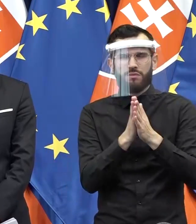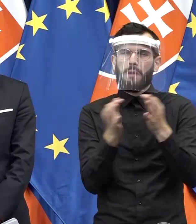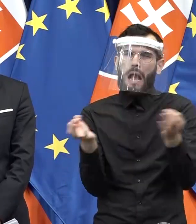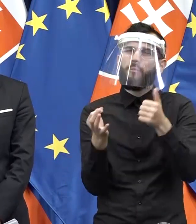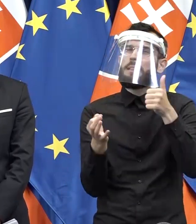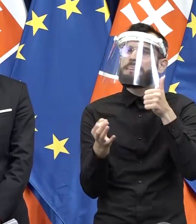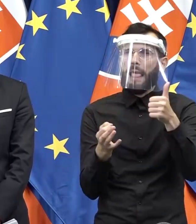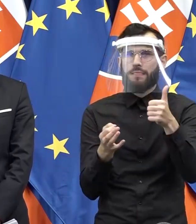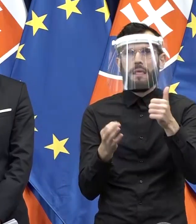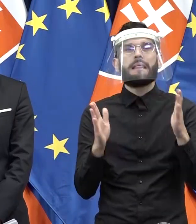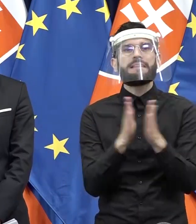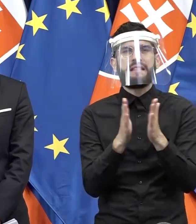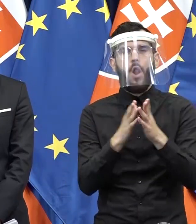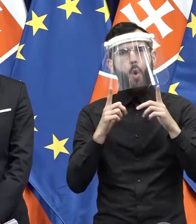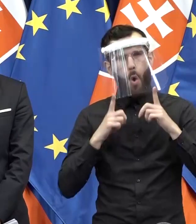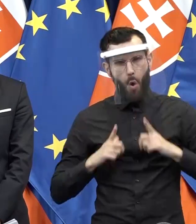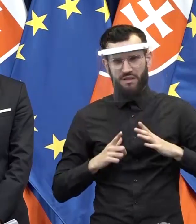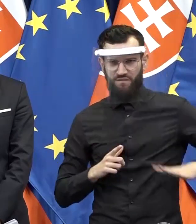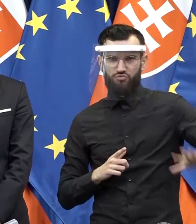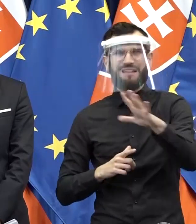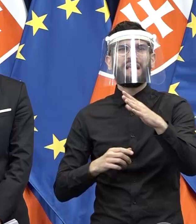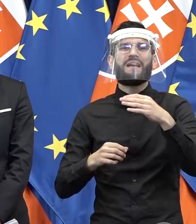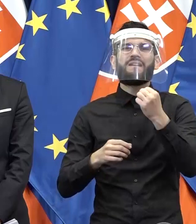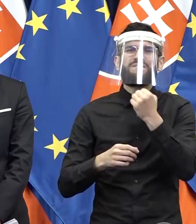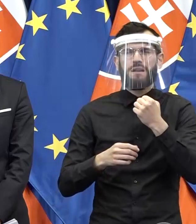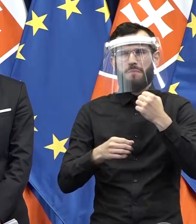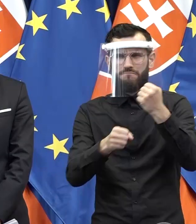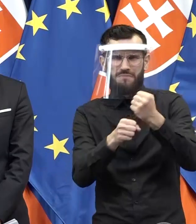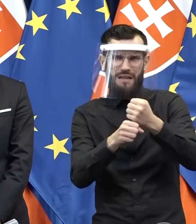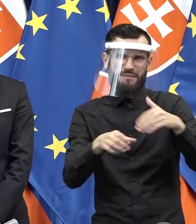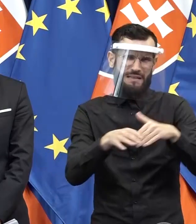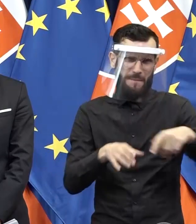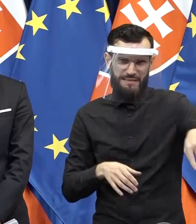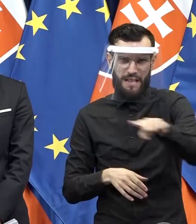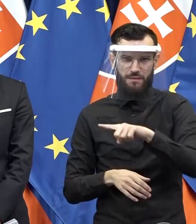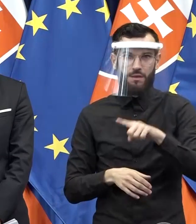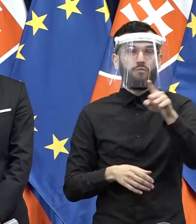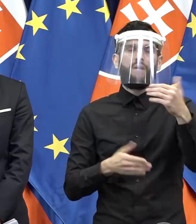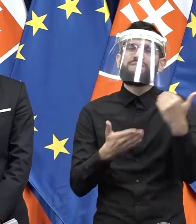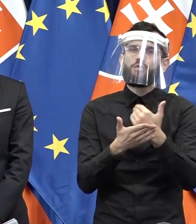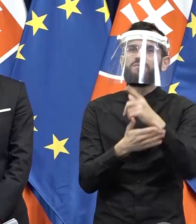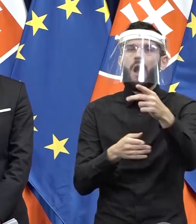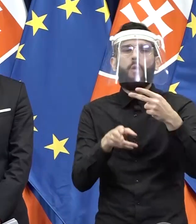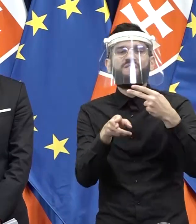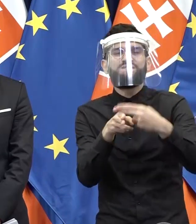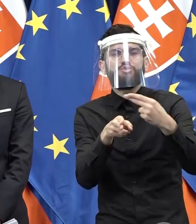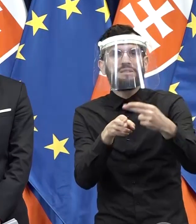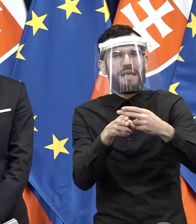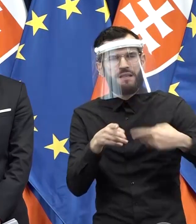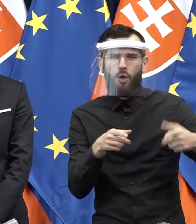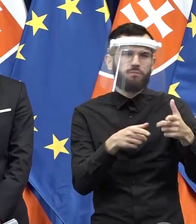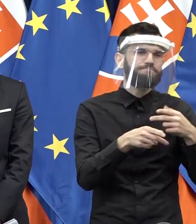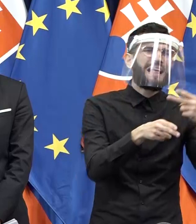deň v nedelu oddych v všetkých týchto prevádzkach, ale zároveň ten deň bude využitý ako sanitárny, čiže na úplnú